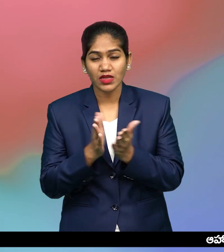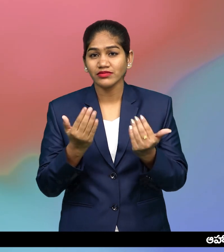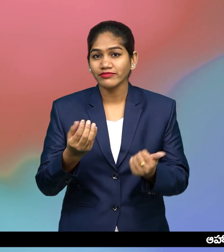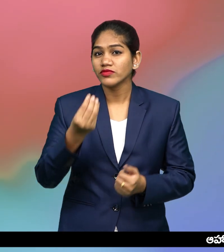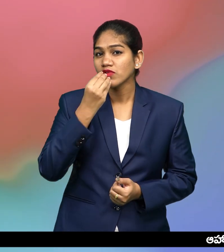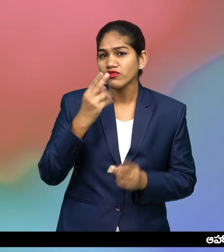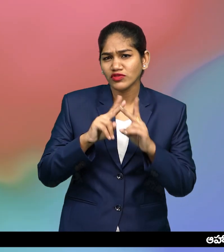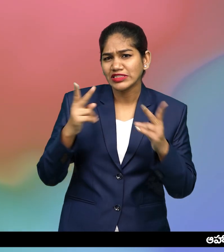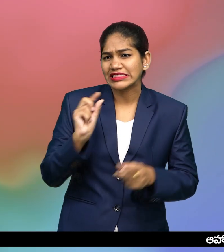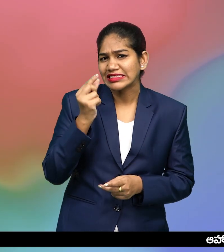ఆహార ధాన్యాల తలసరి